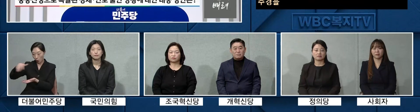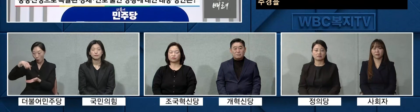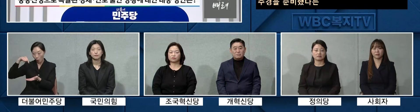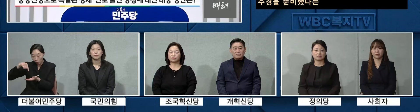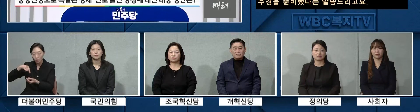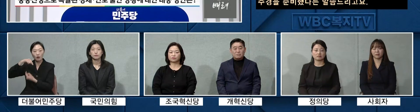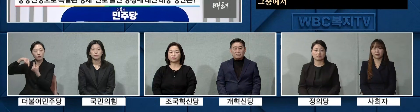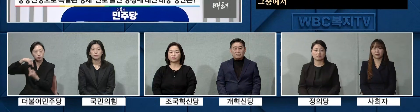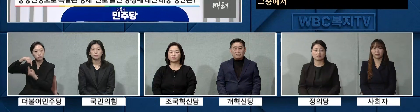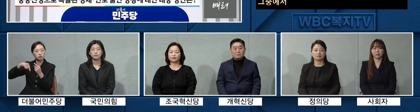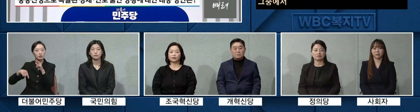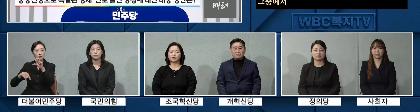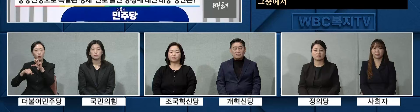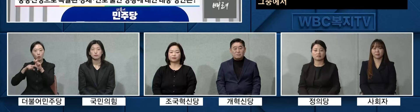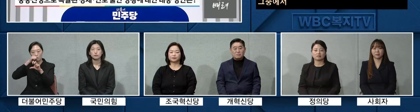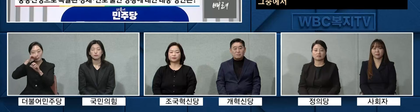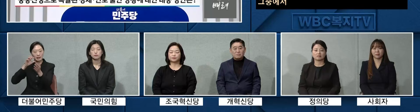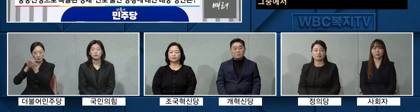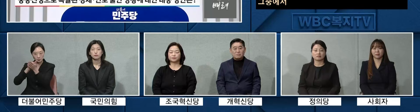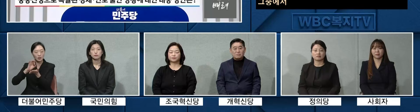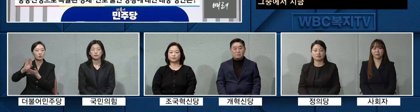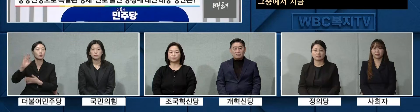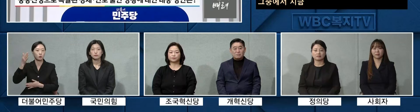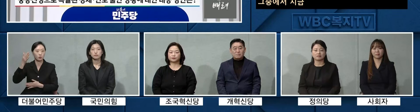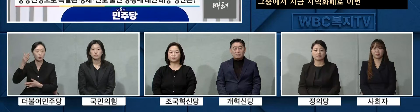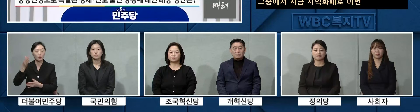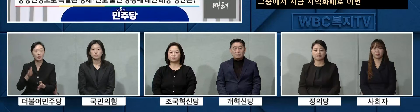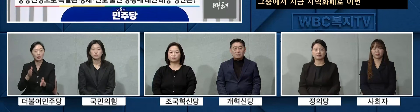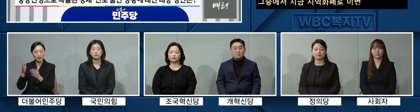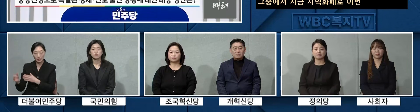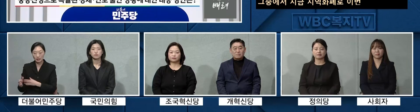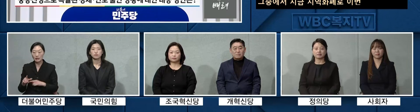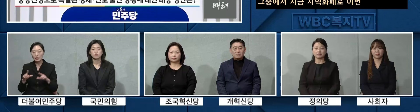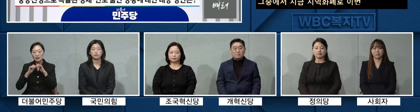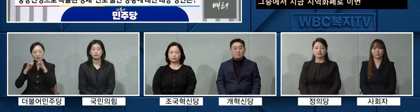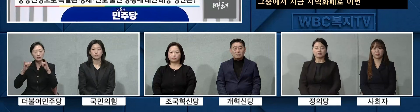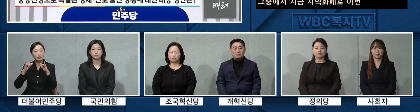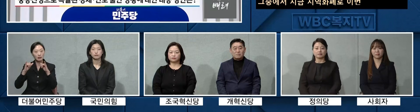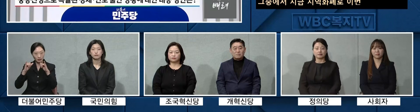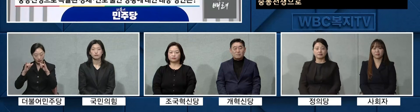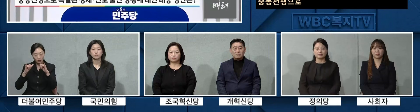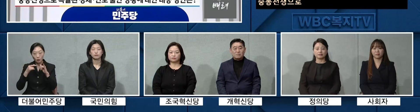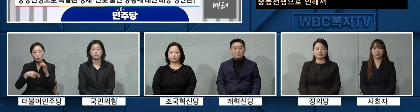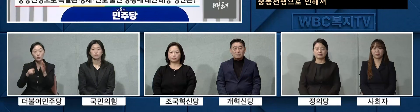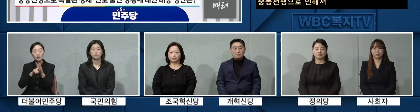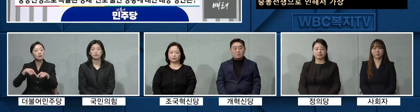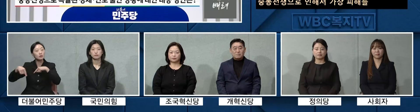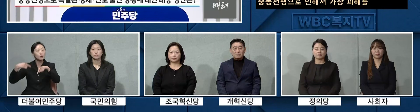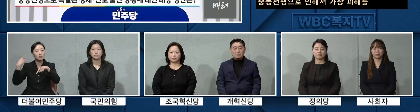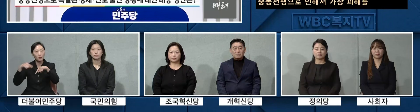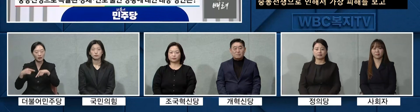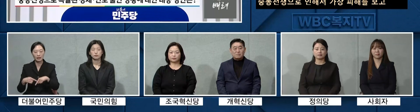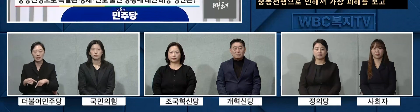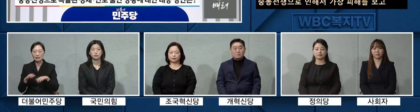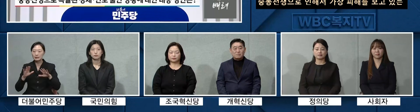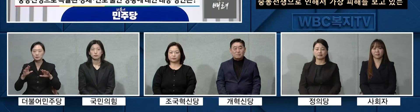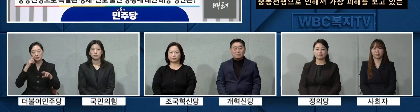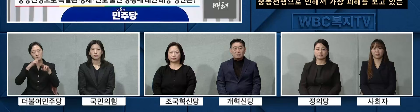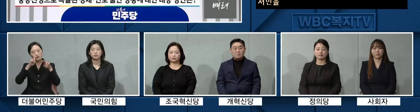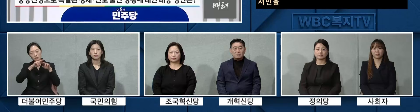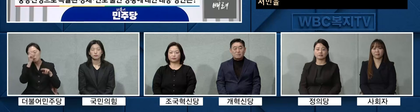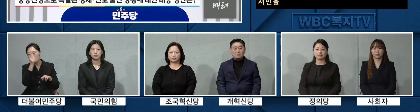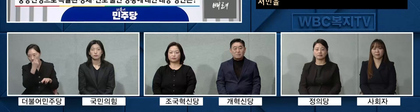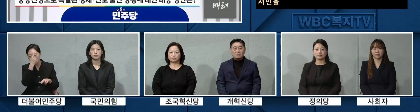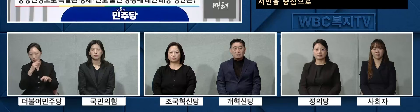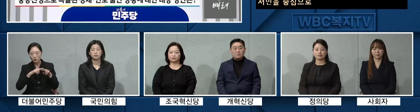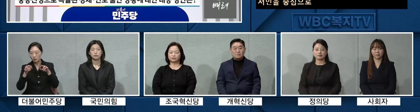지금 지역화폐로 이번 중동 정쟁으로 인해서 가장 피해를 보고 있는 서민을 중심으로 두텁게 지원할